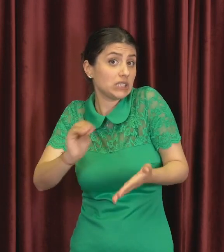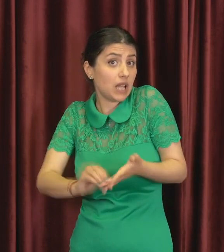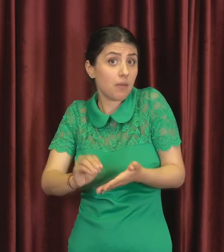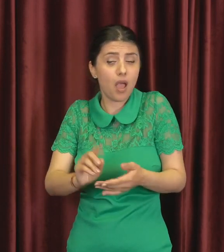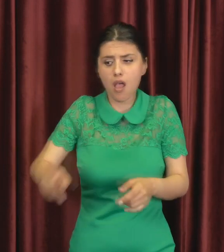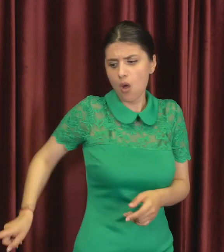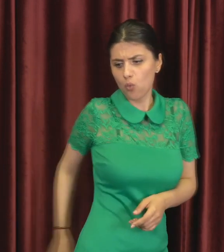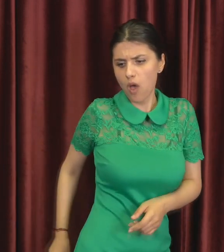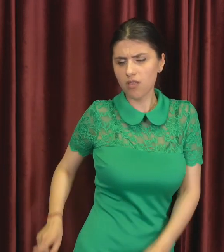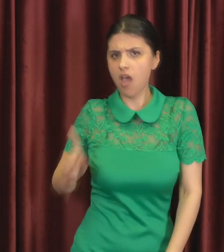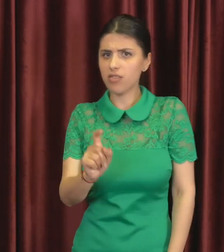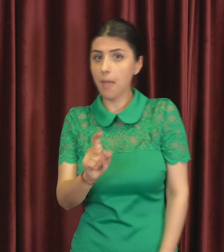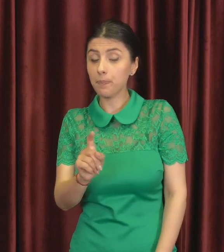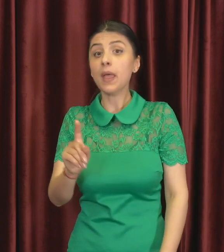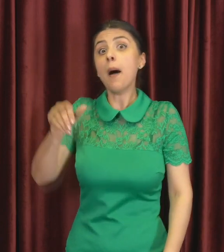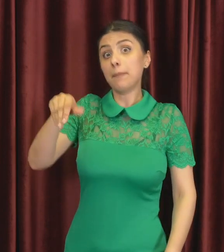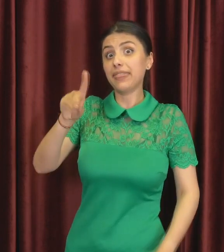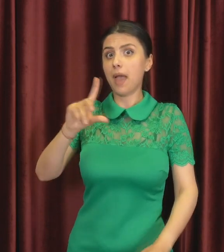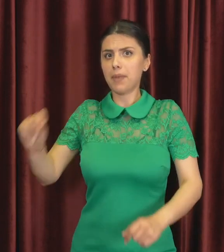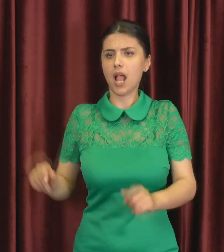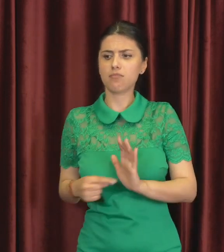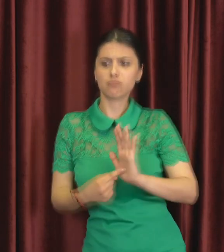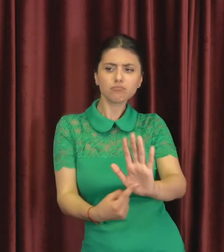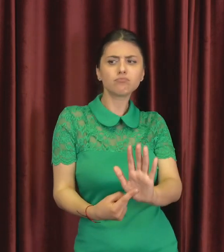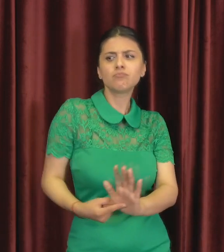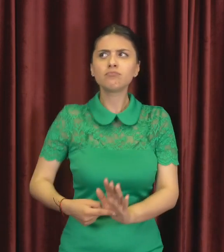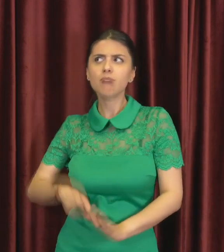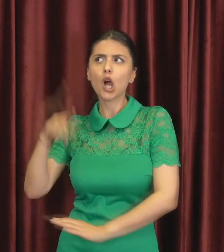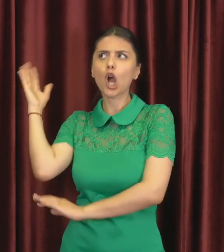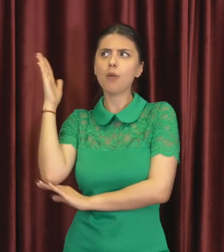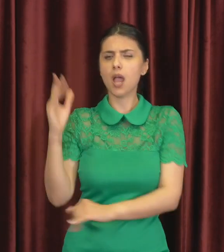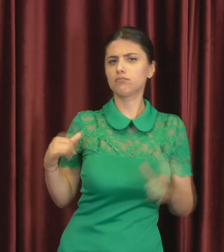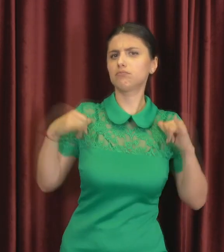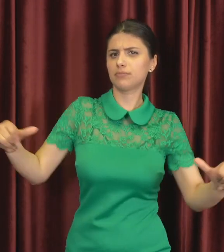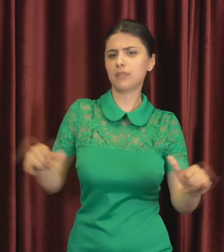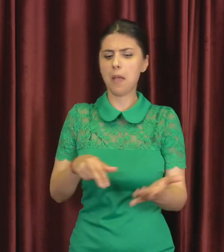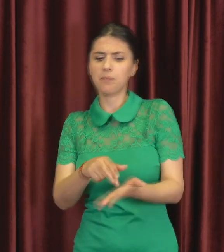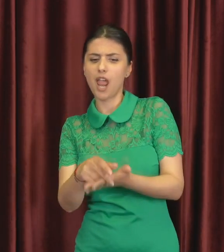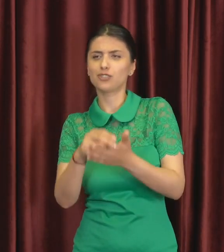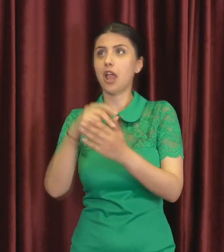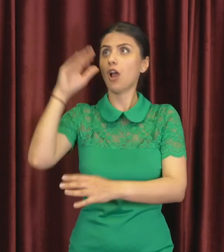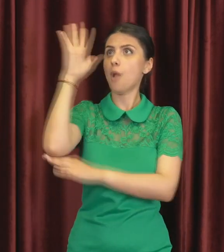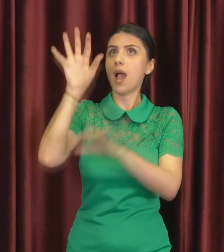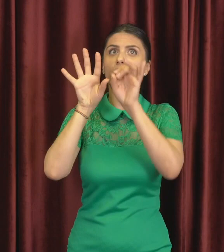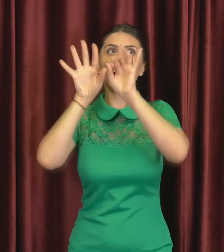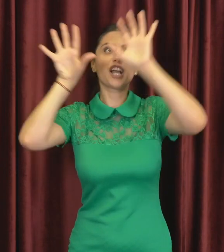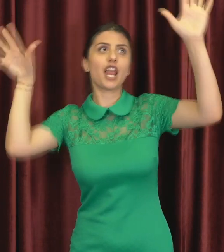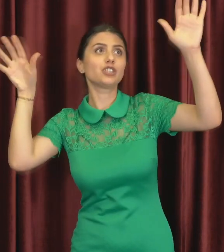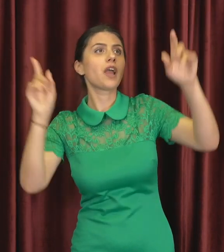coadă în echipă. Minda plecă victorioasă spre casa ei din copac și cum mergea așa printre crengile copacilor, aruncându-se de pe o liană